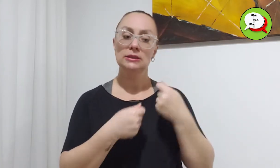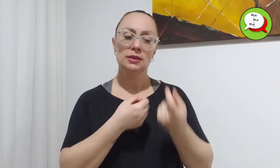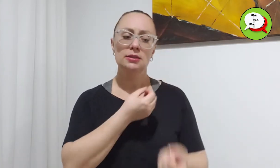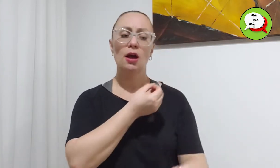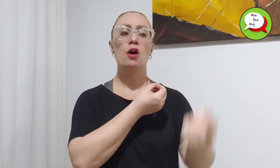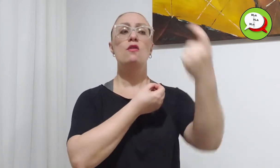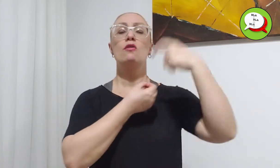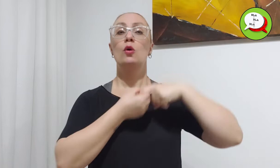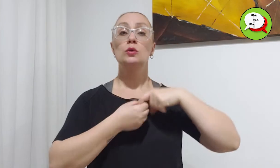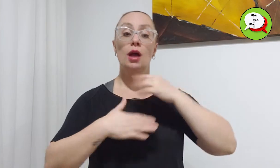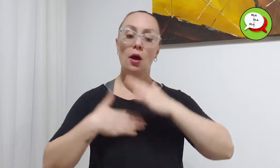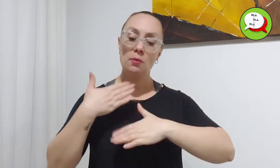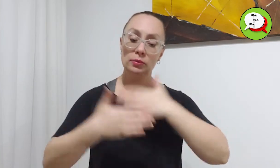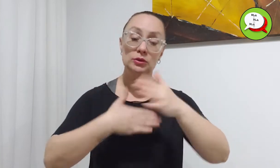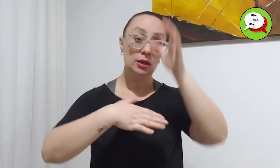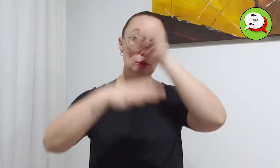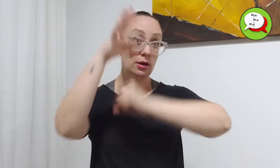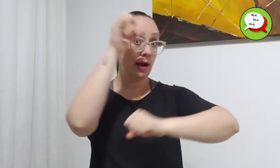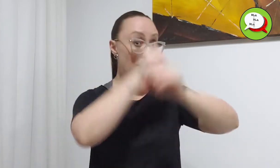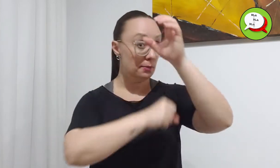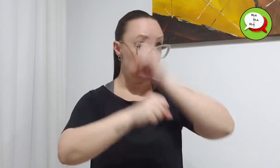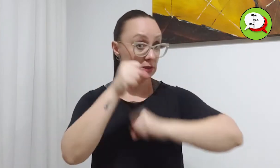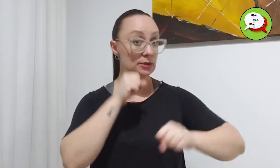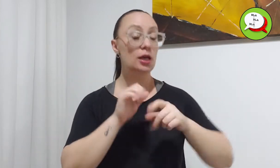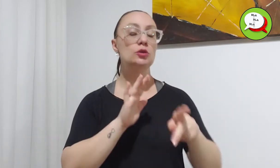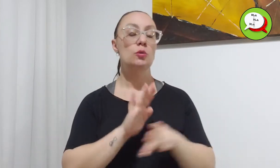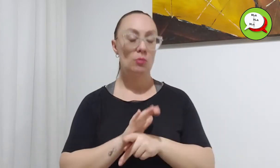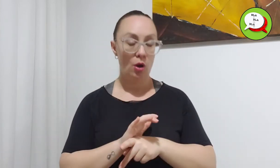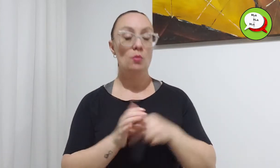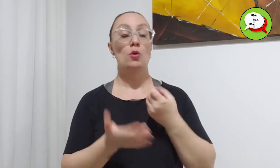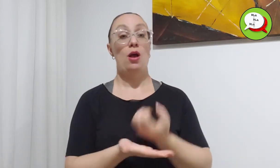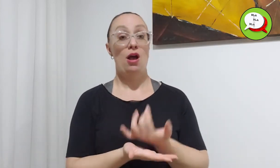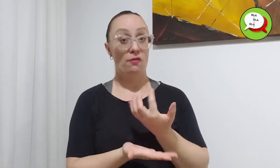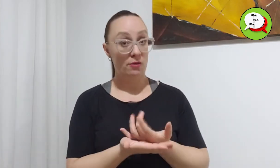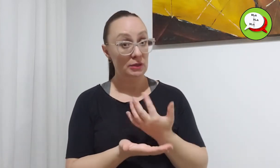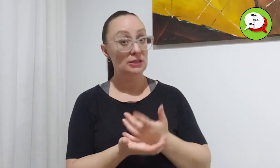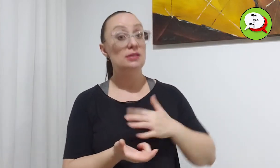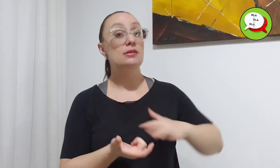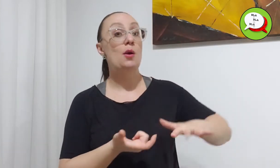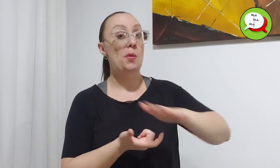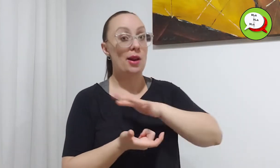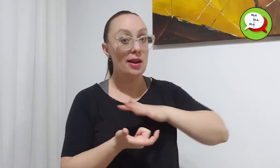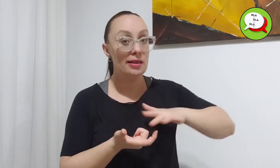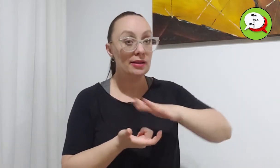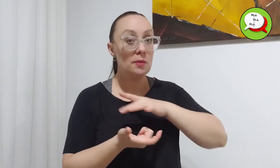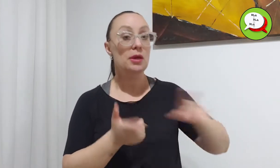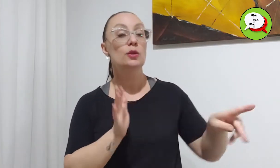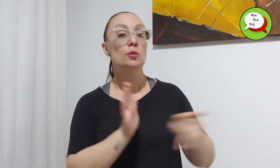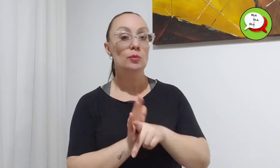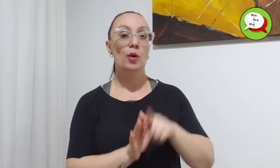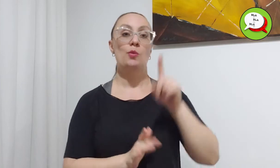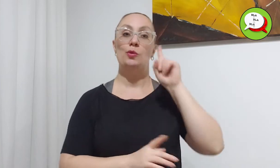retomado dentro de um processo de aprendizado, alfabetização e letramento dos